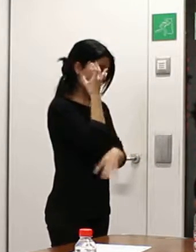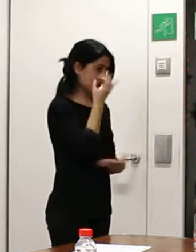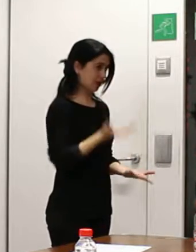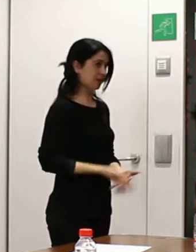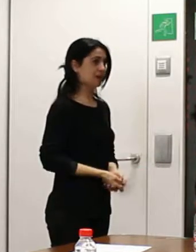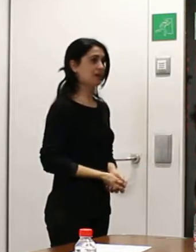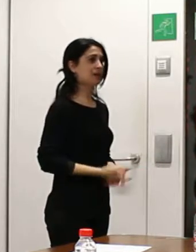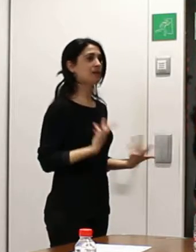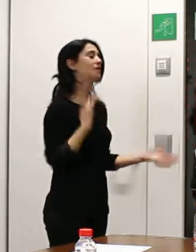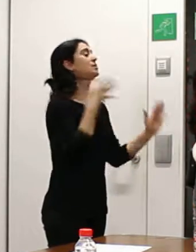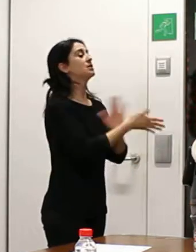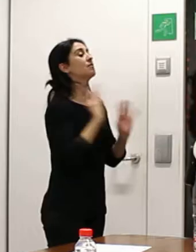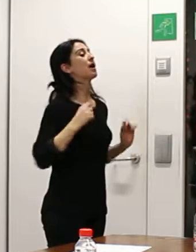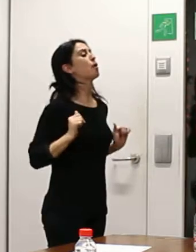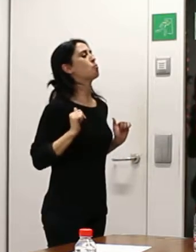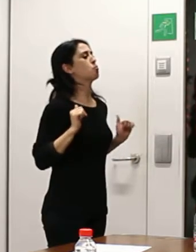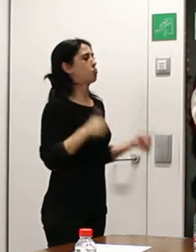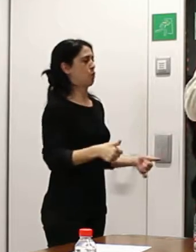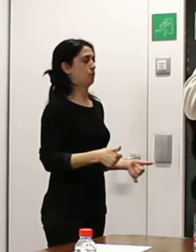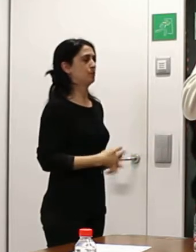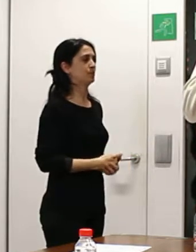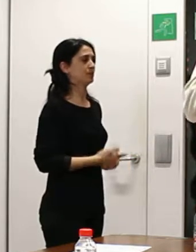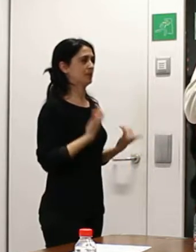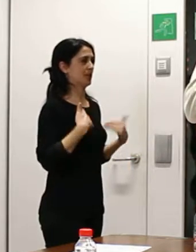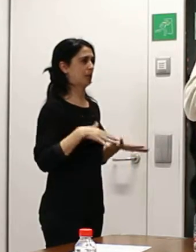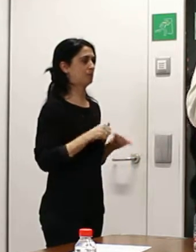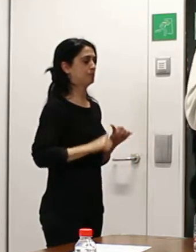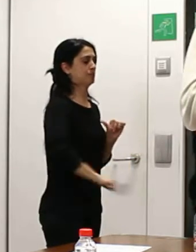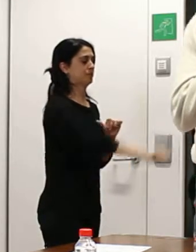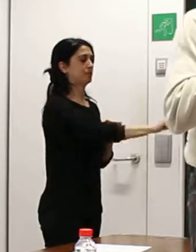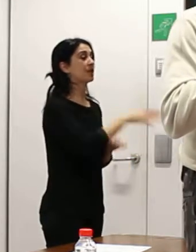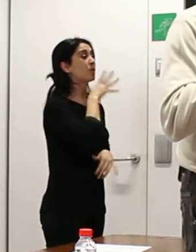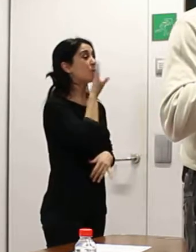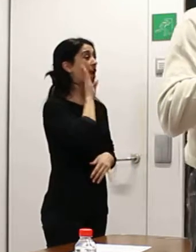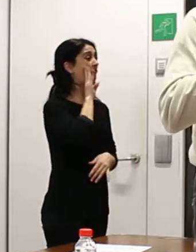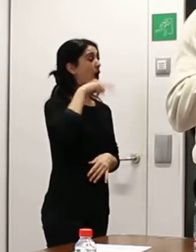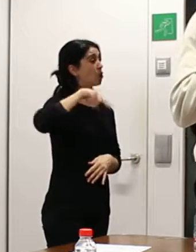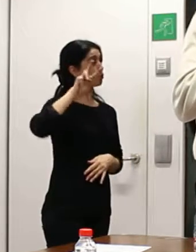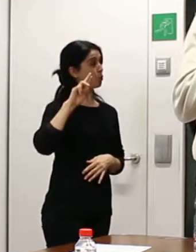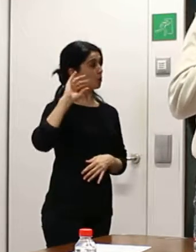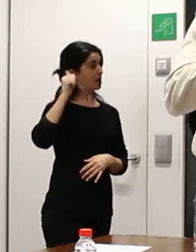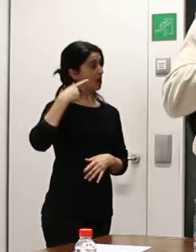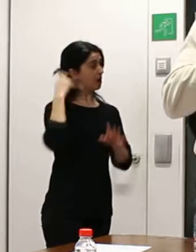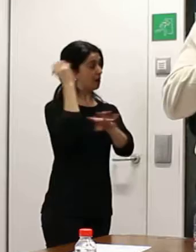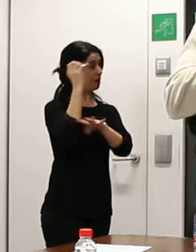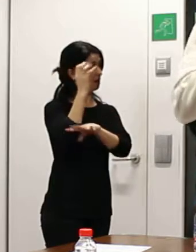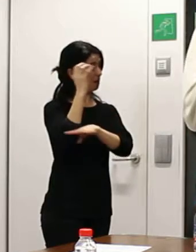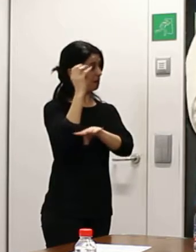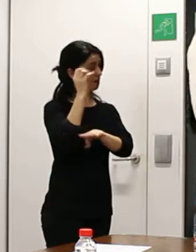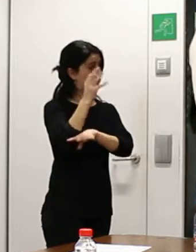vamos a empezar ya con poca broma a partir de aquí. ¿Por qué? Porque mientras Nuria hablaba, yo que en principio creía